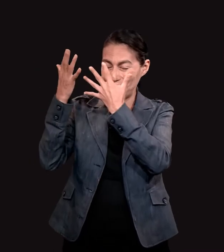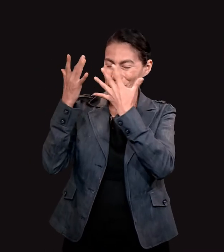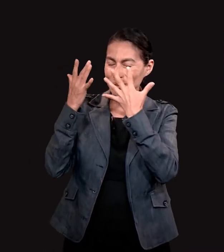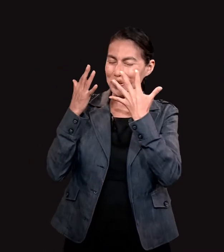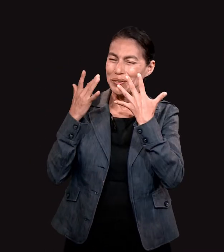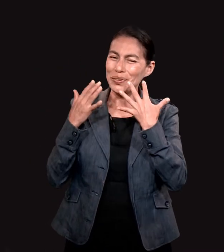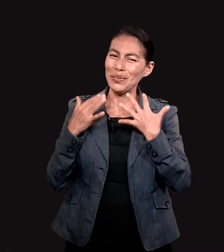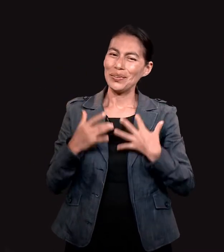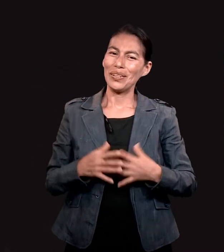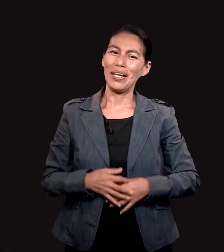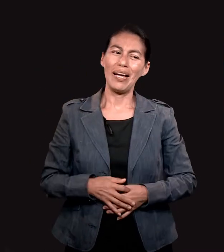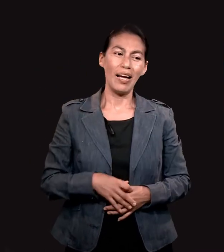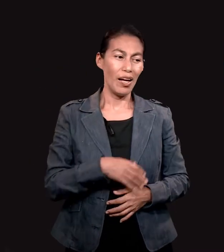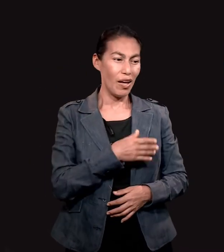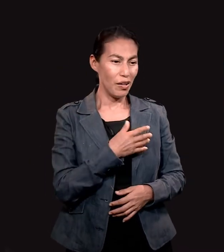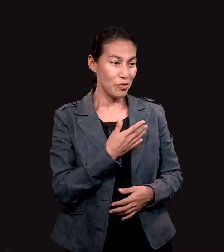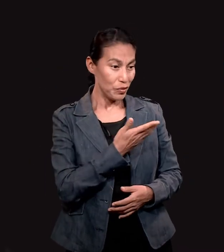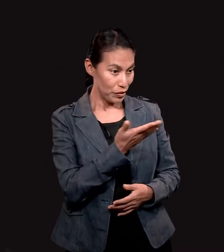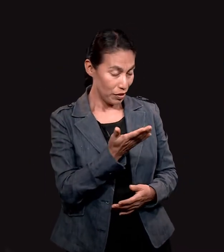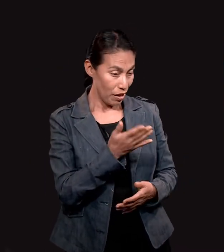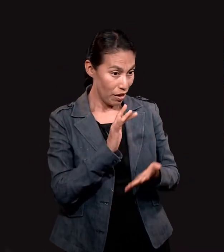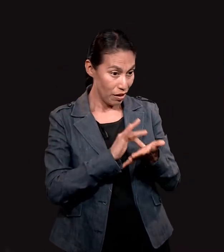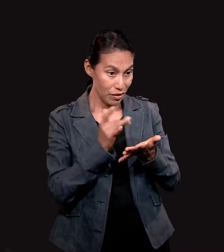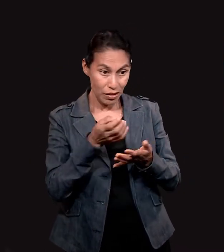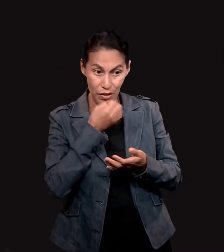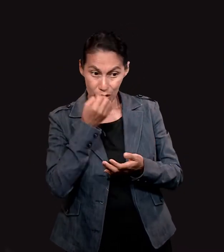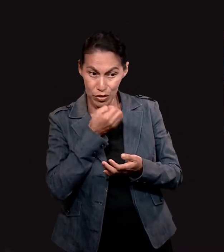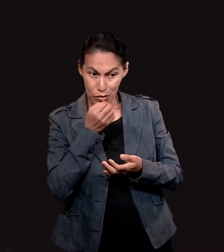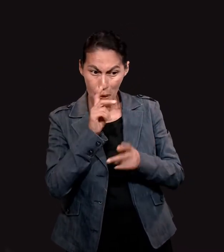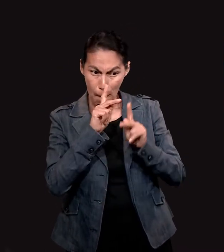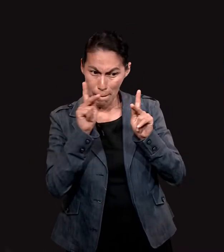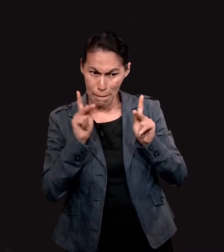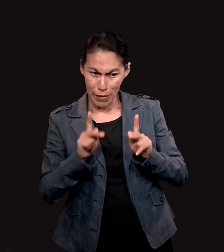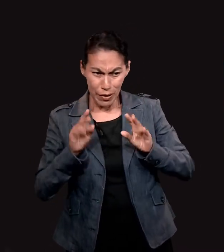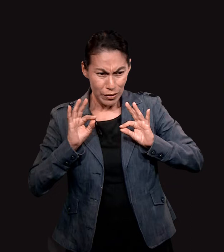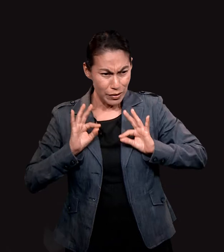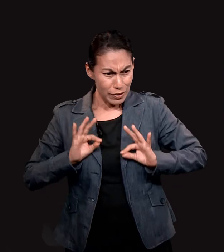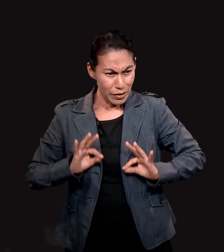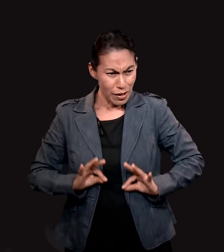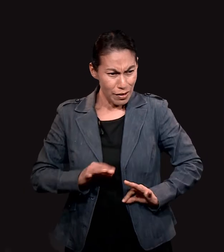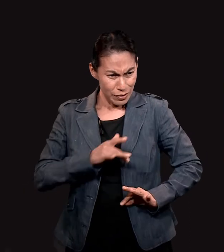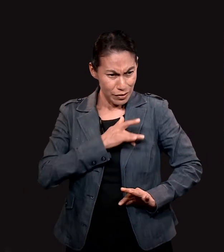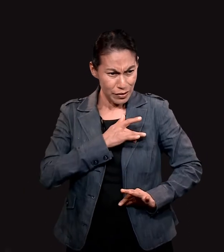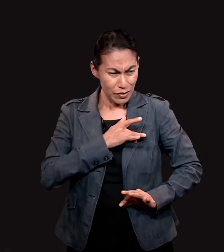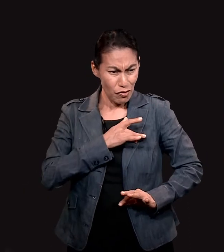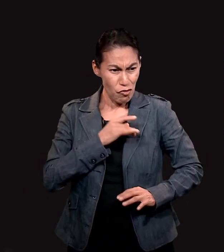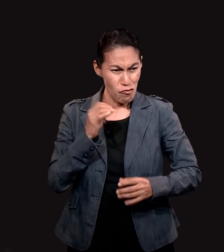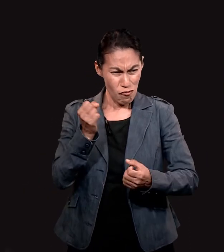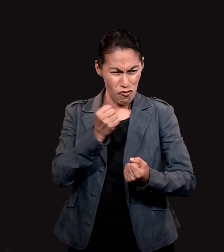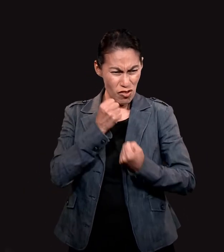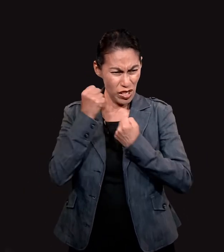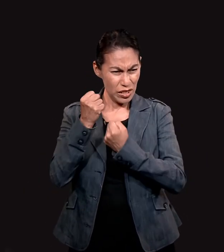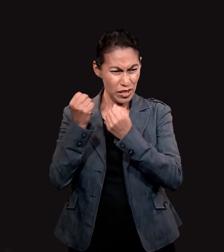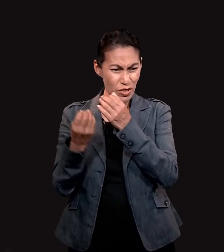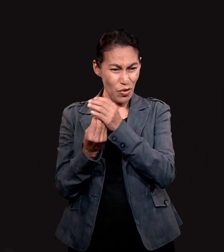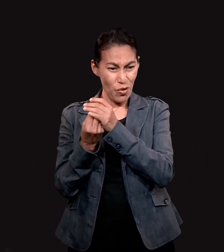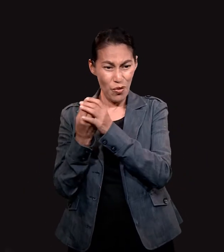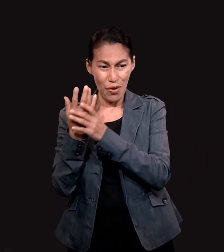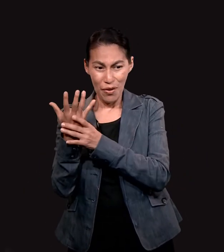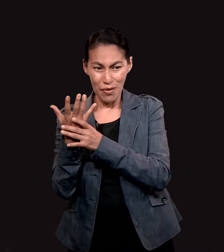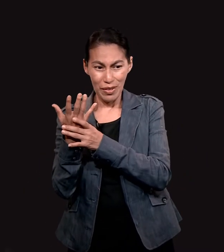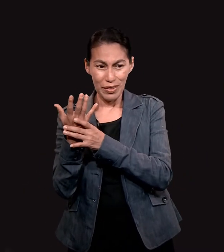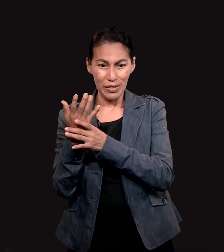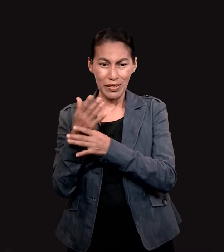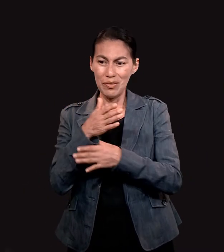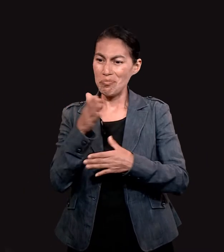la oración. O sea, a través de la oración ustedes llegan a sentir paz y descanso, renovación,